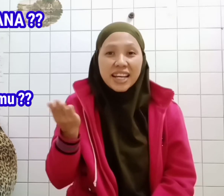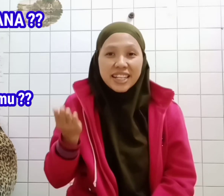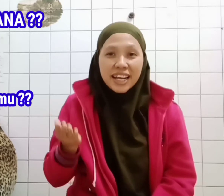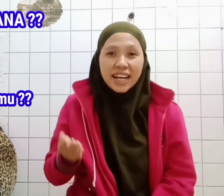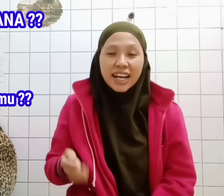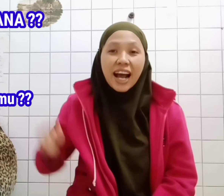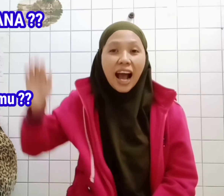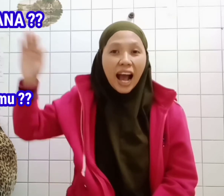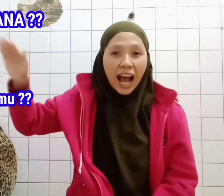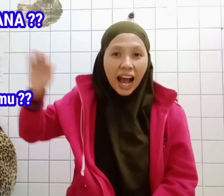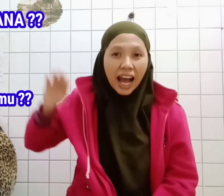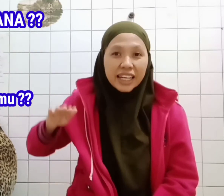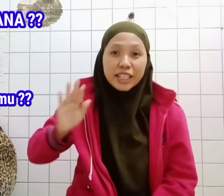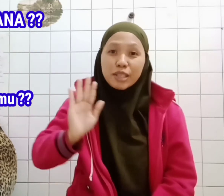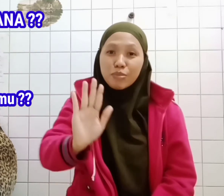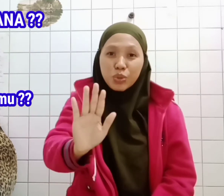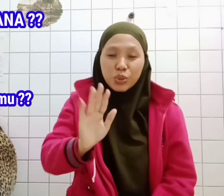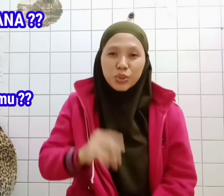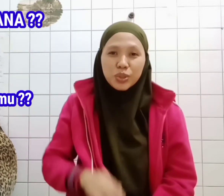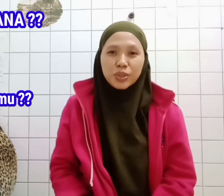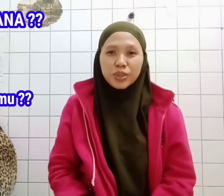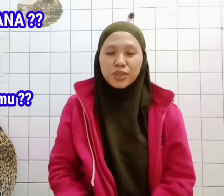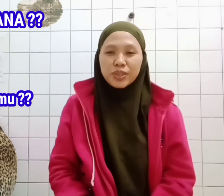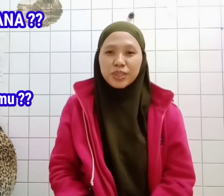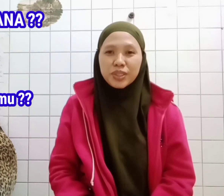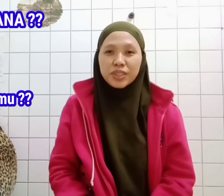kemana adikmu?